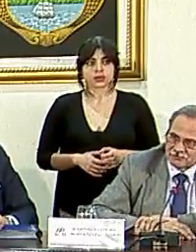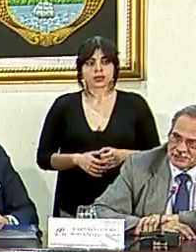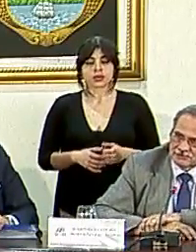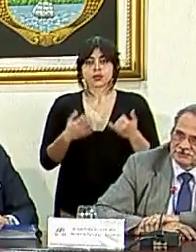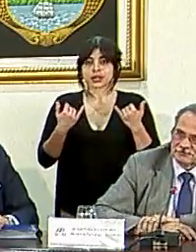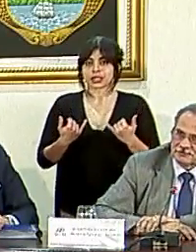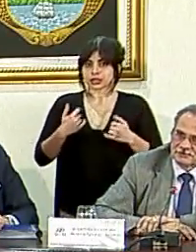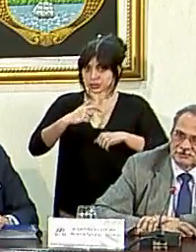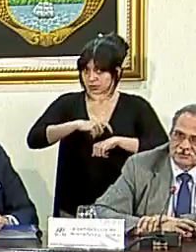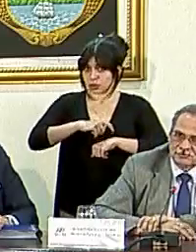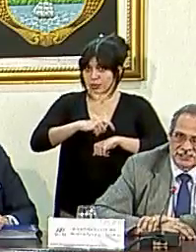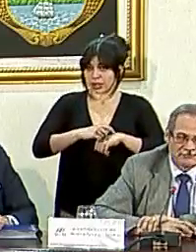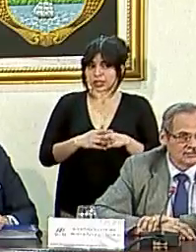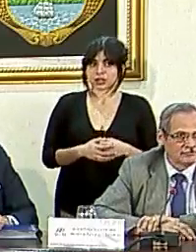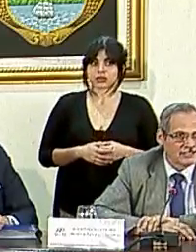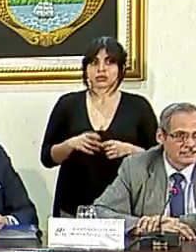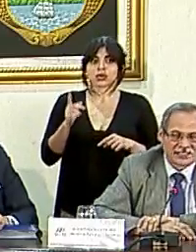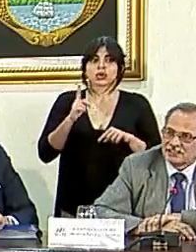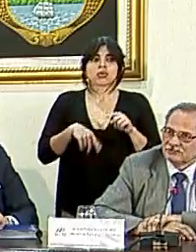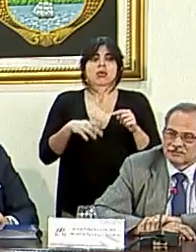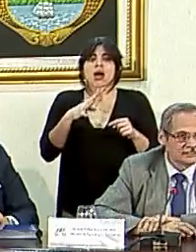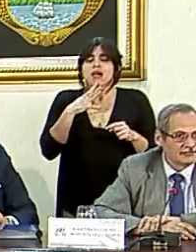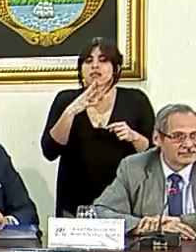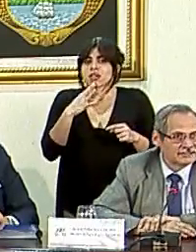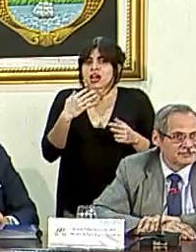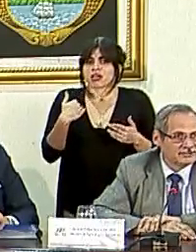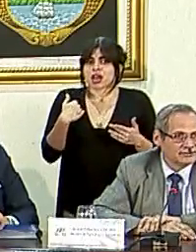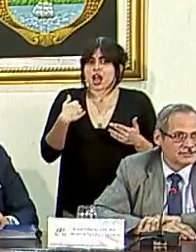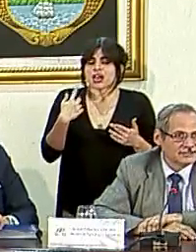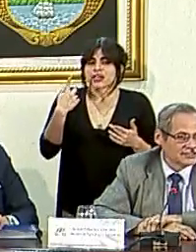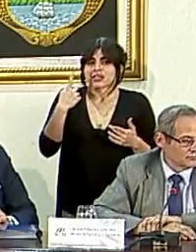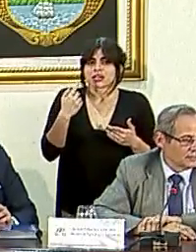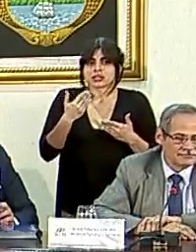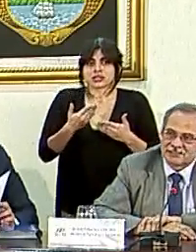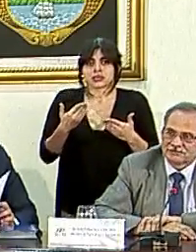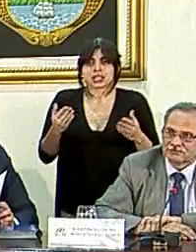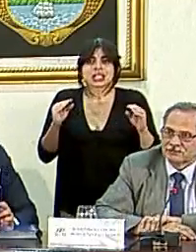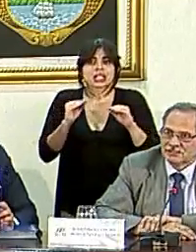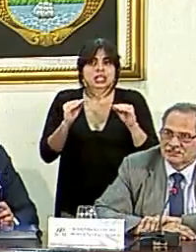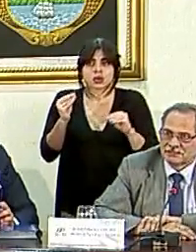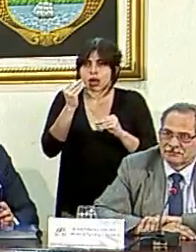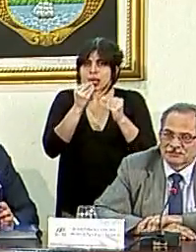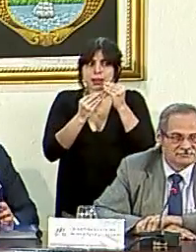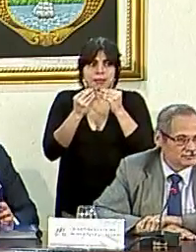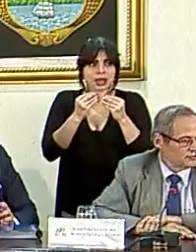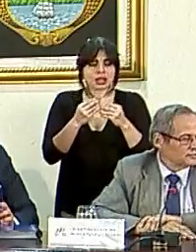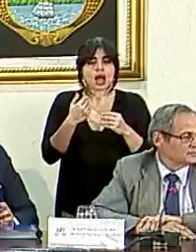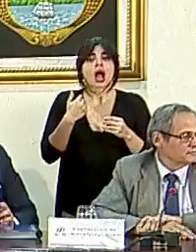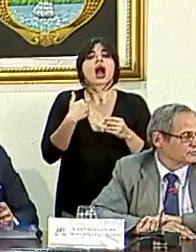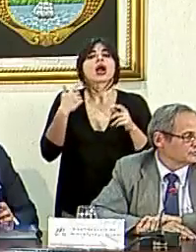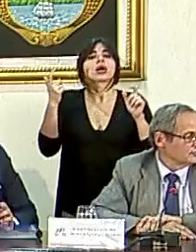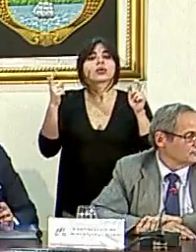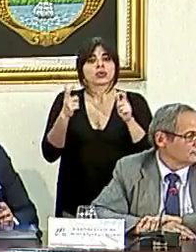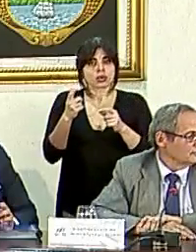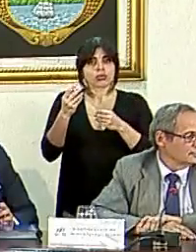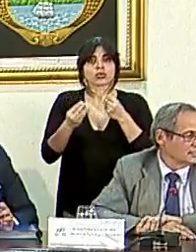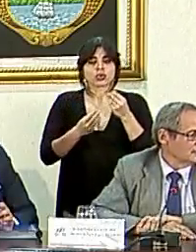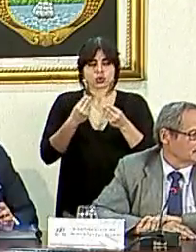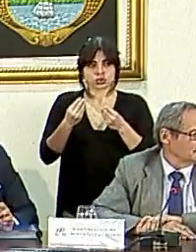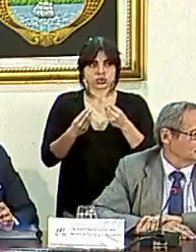En este momento no podríamos hablar de que haya un desabastecimiento de ningún alimento. Sí ha habido disminuciones en